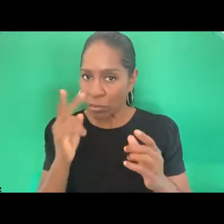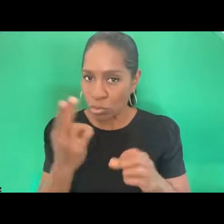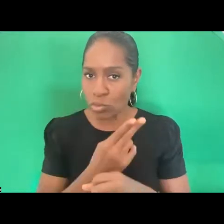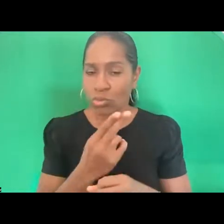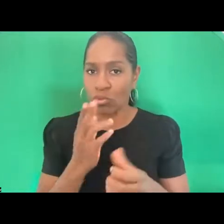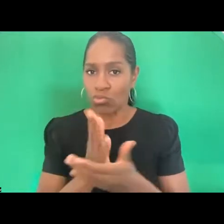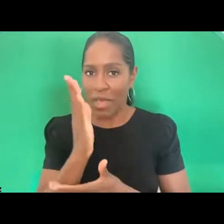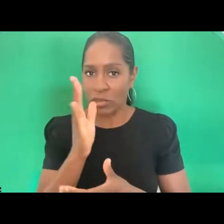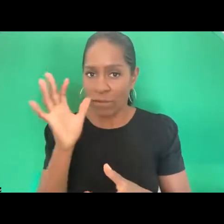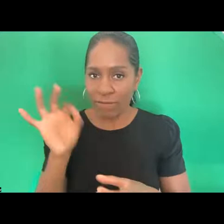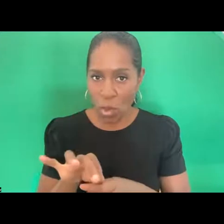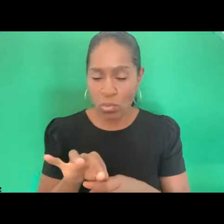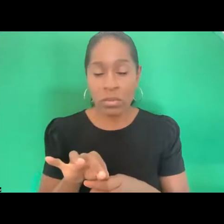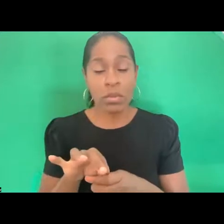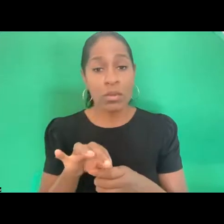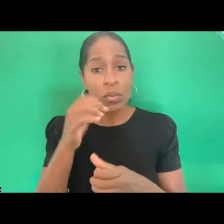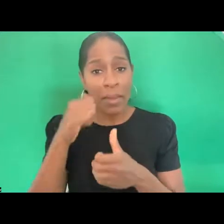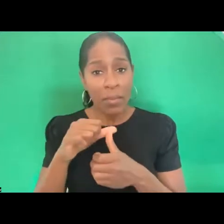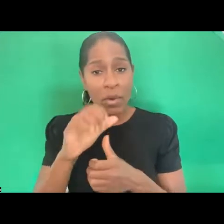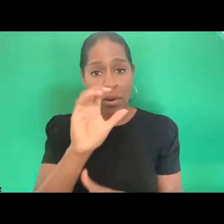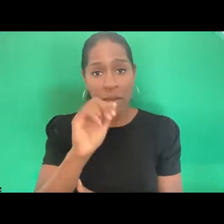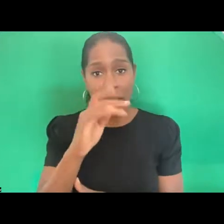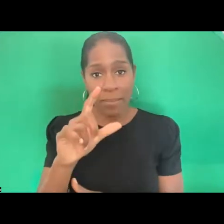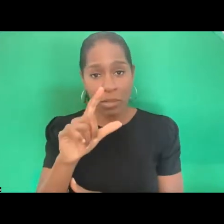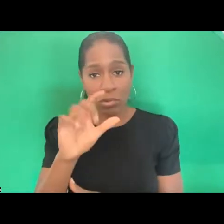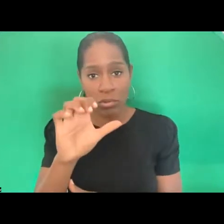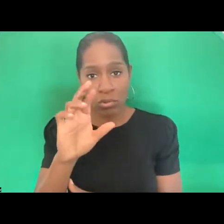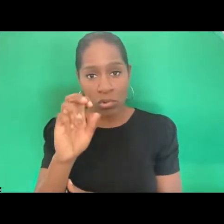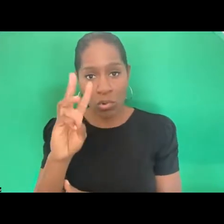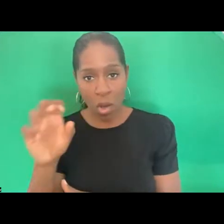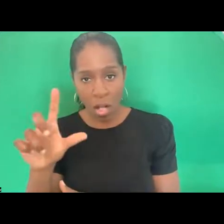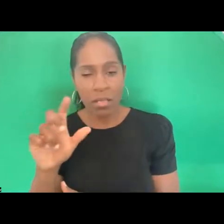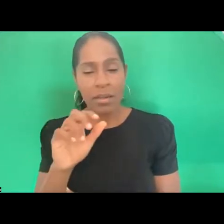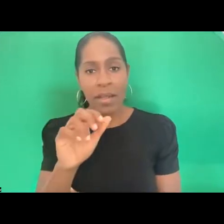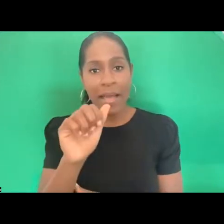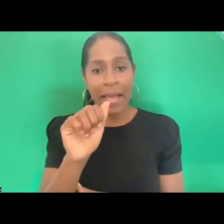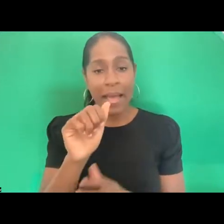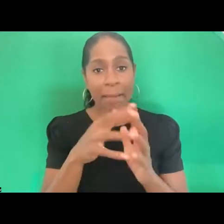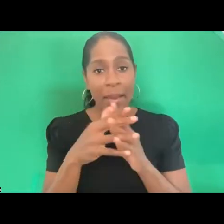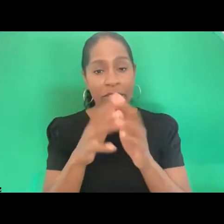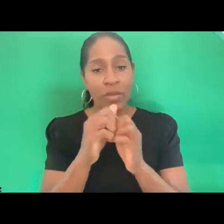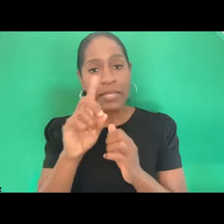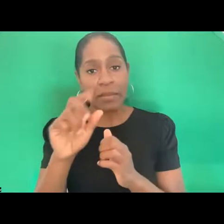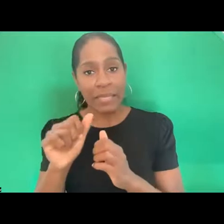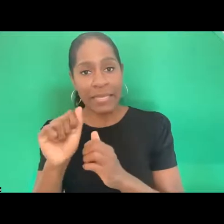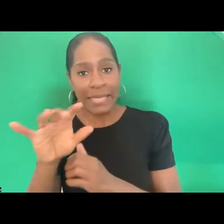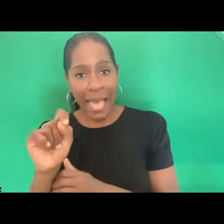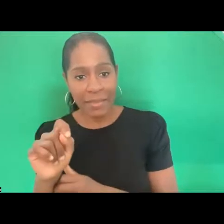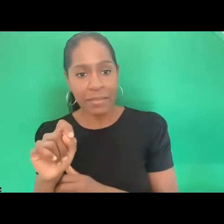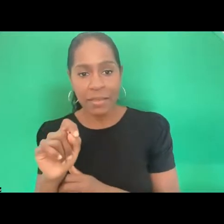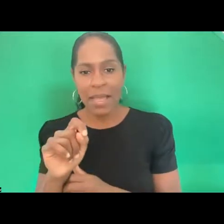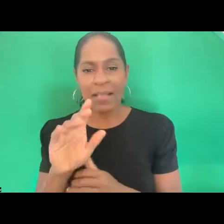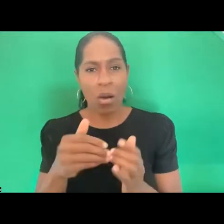hoy recordamos los la ley de dependencias con discapacidades y todos los temas que